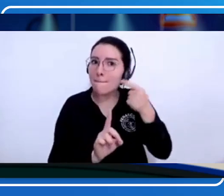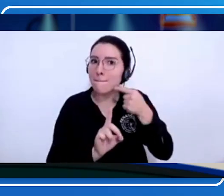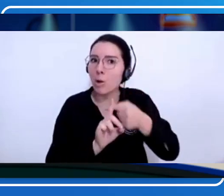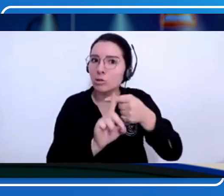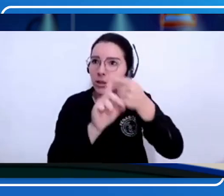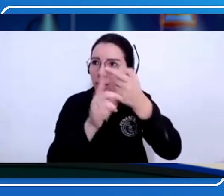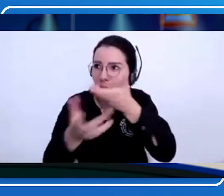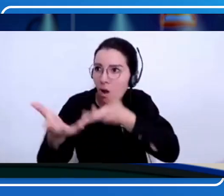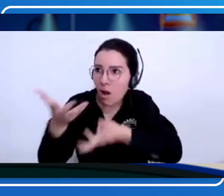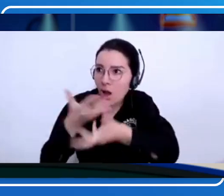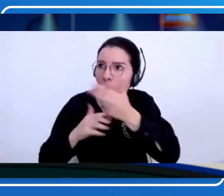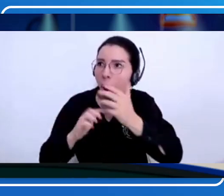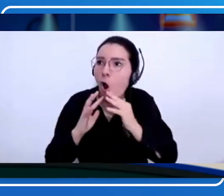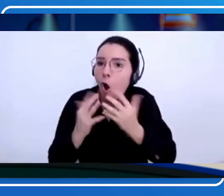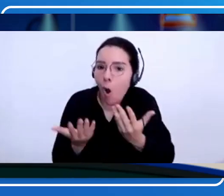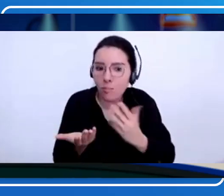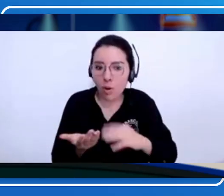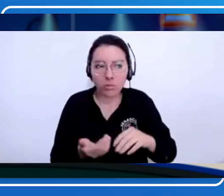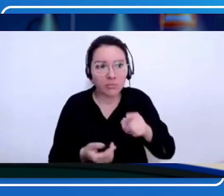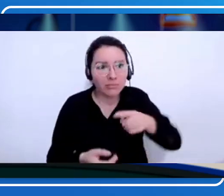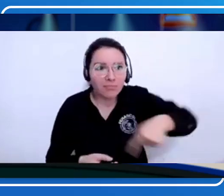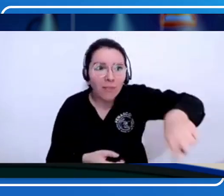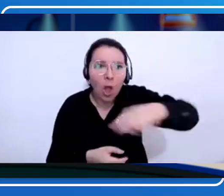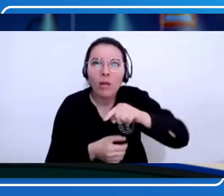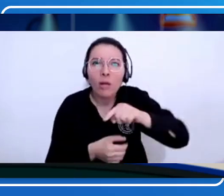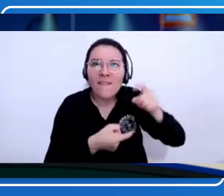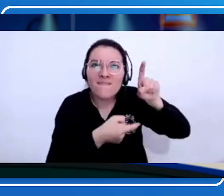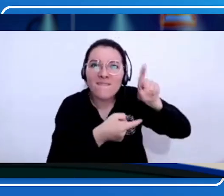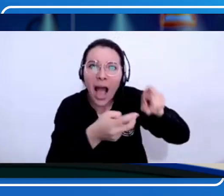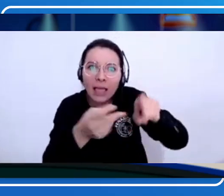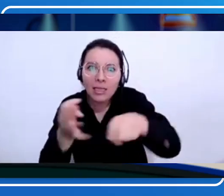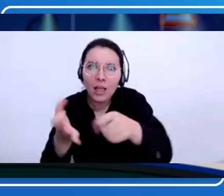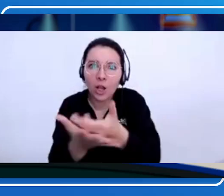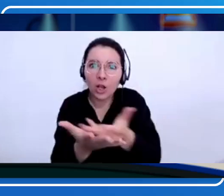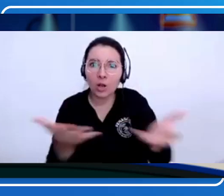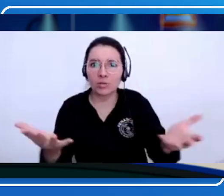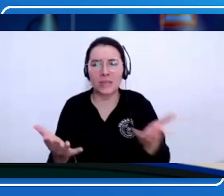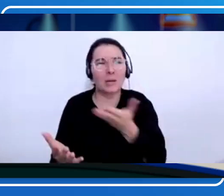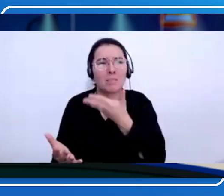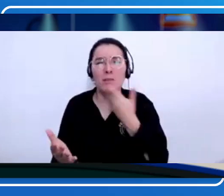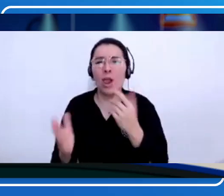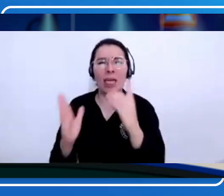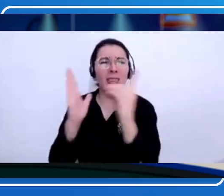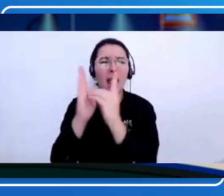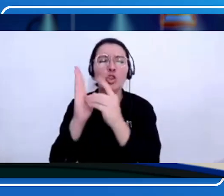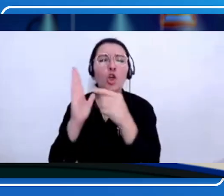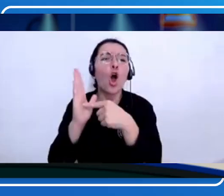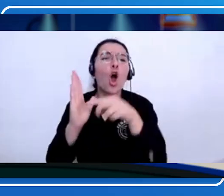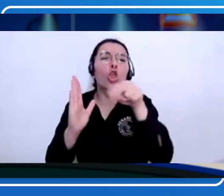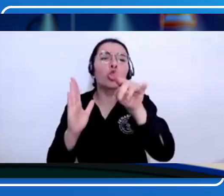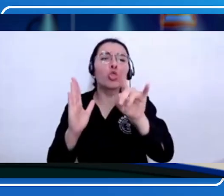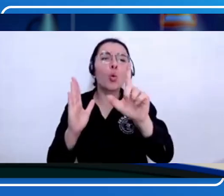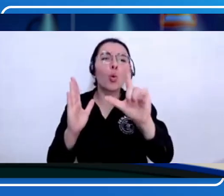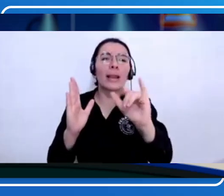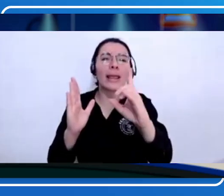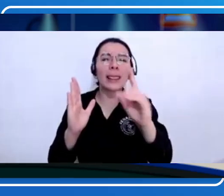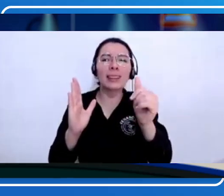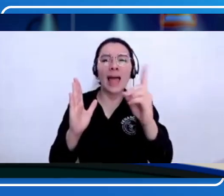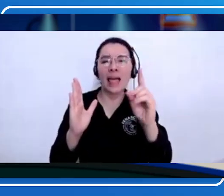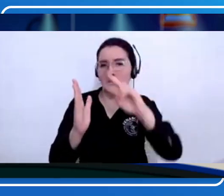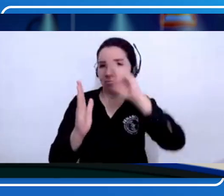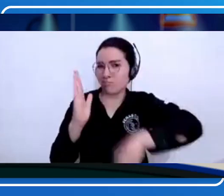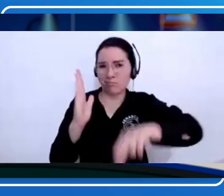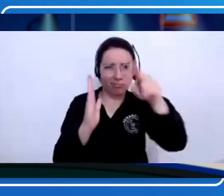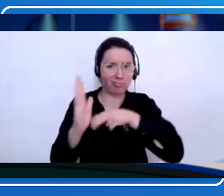la demanda para declararla con el fin de que declaren la nulidad por inconveniencia de ese decreto, sino que podamos a